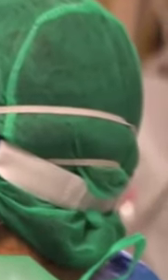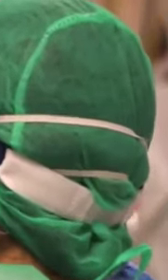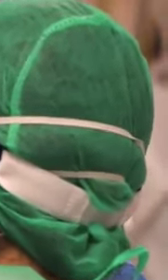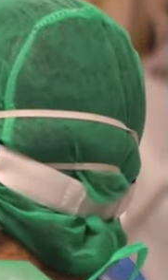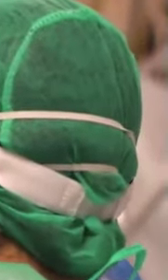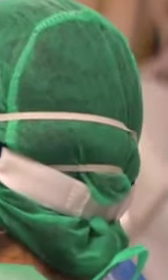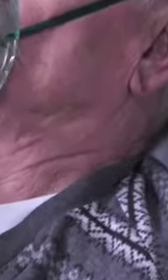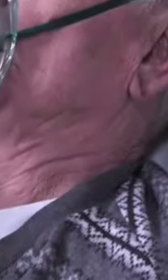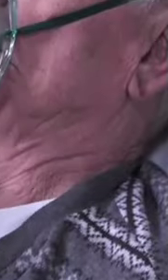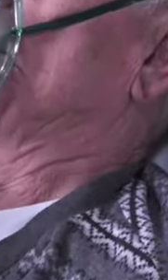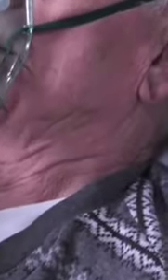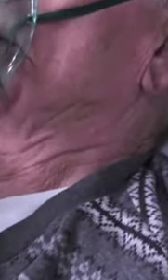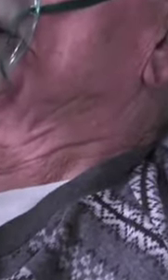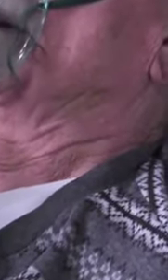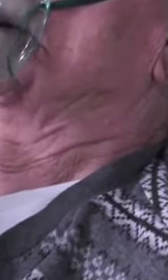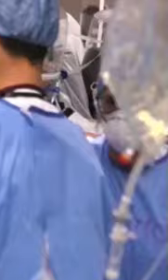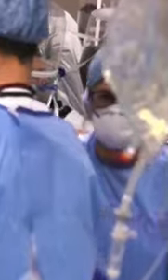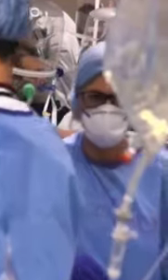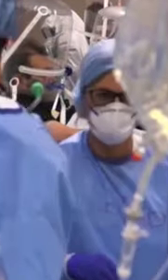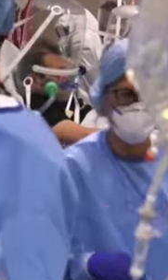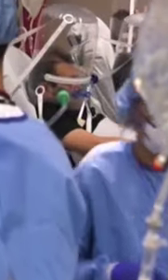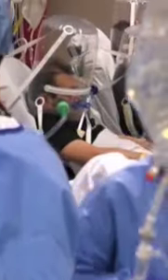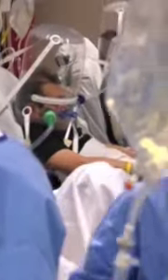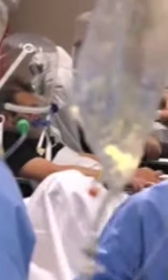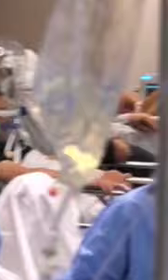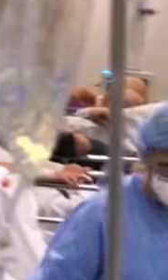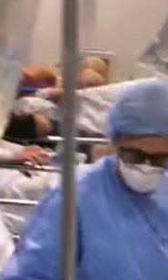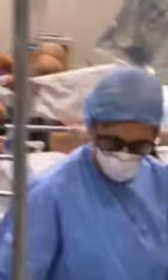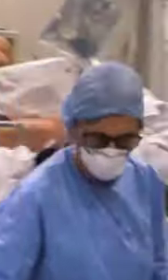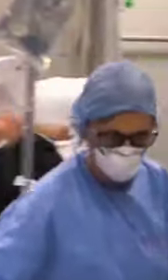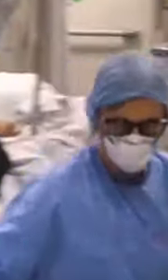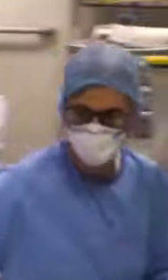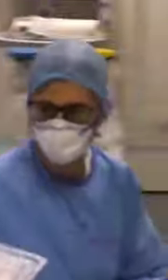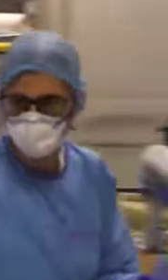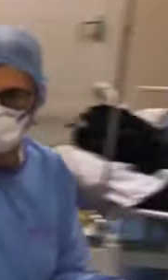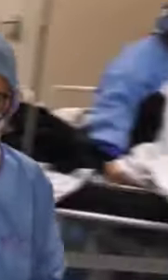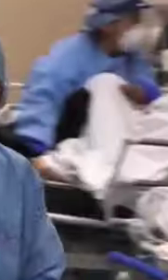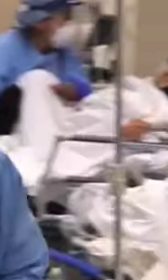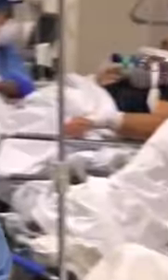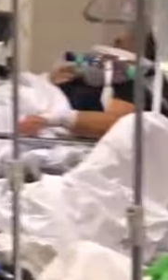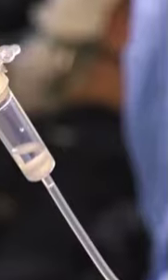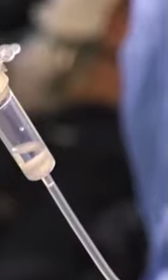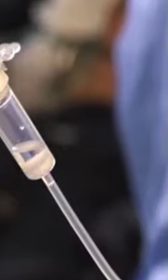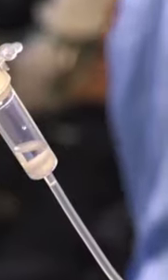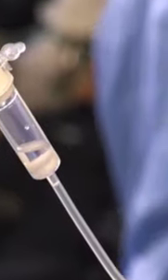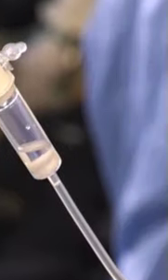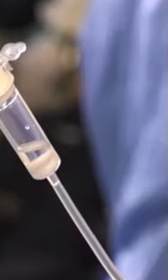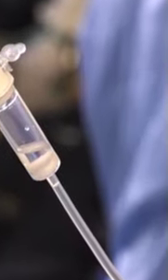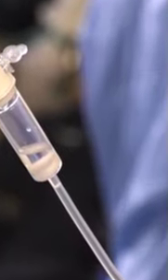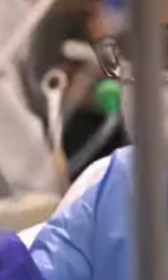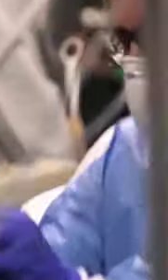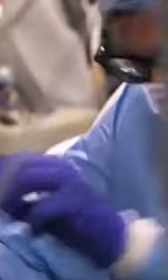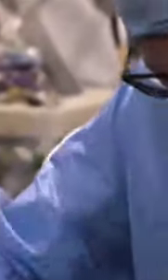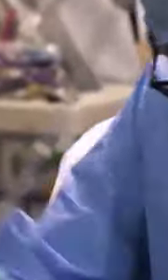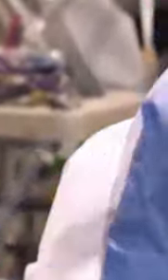Sono 880 i nuovi casi di positivi al coronavirus in Italia il 7 aprile, l'aumento più basso dal 10 marzo. In calo